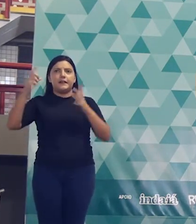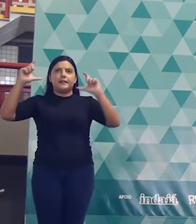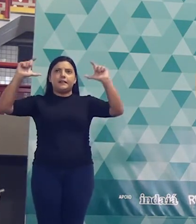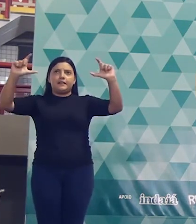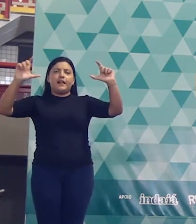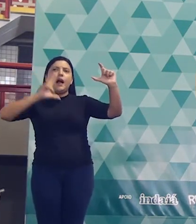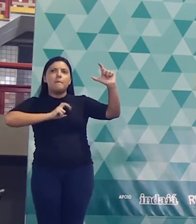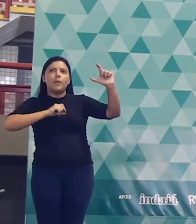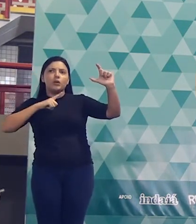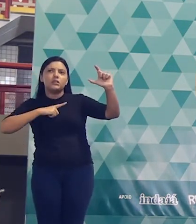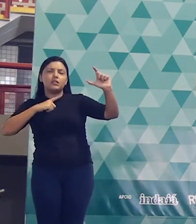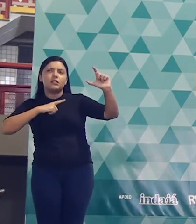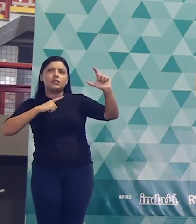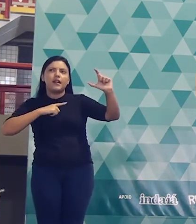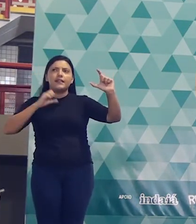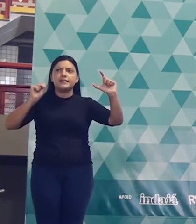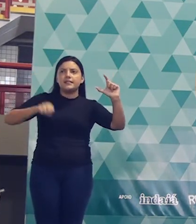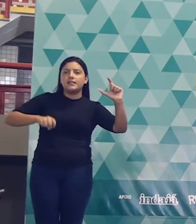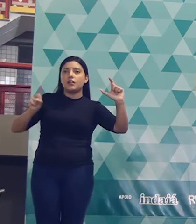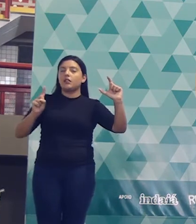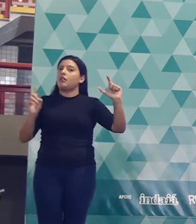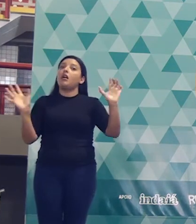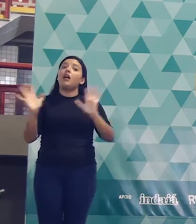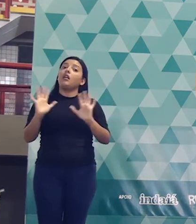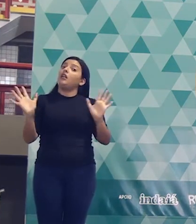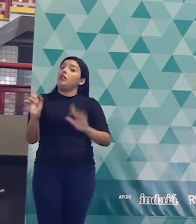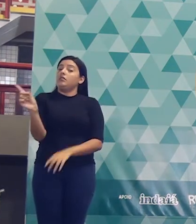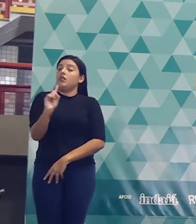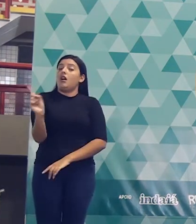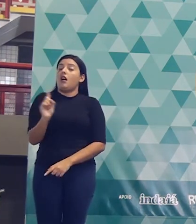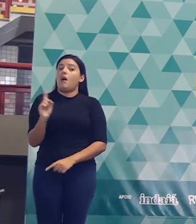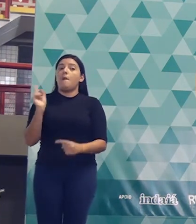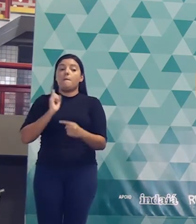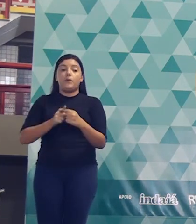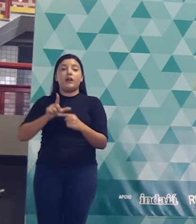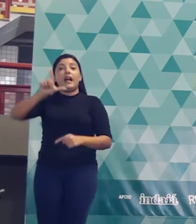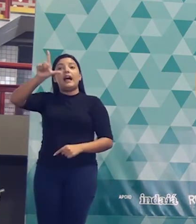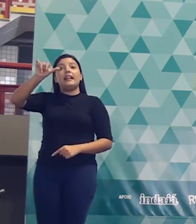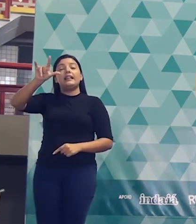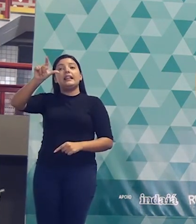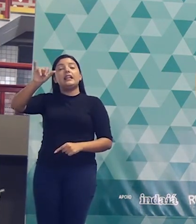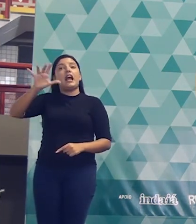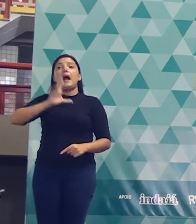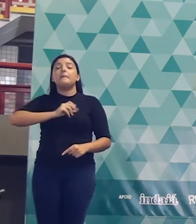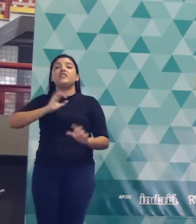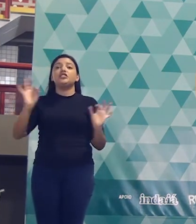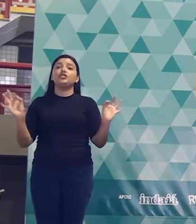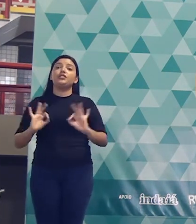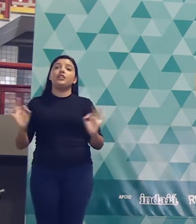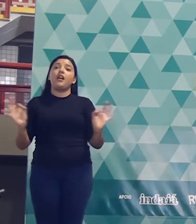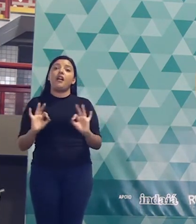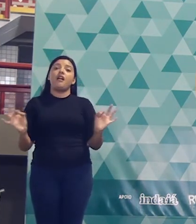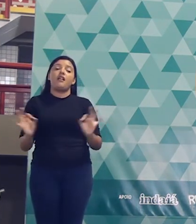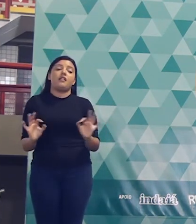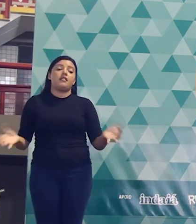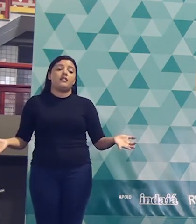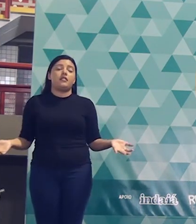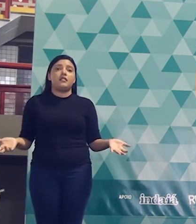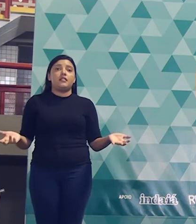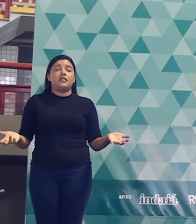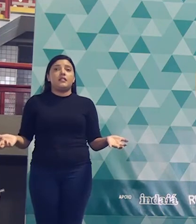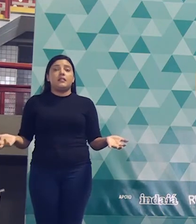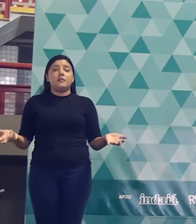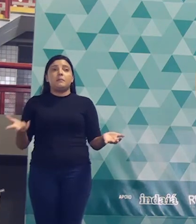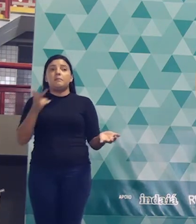Aconteceu? Aconteceu ou não? Não. Por quê? Porque a Lili não amava ninguém, né? E aí, como a Lili não